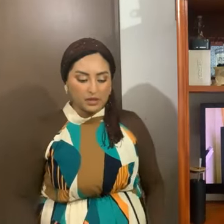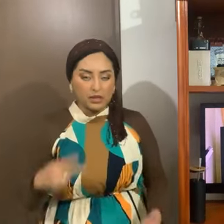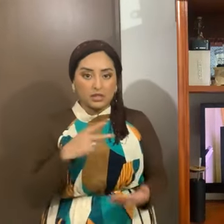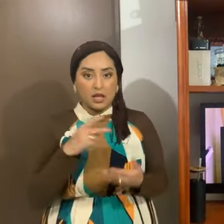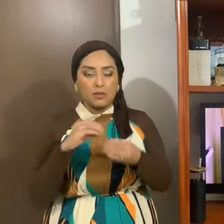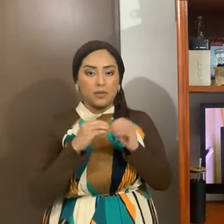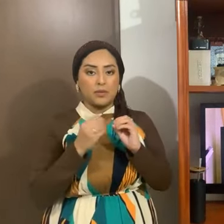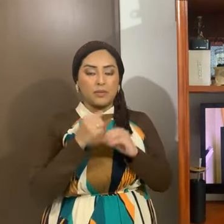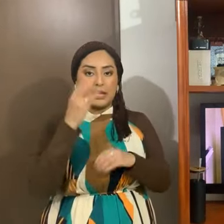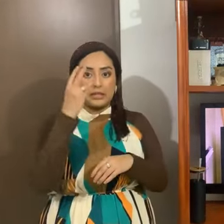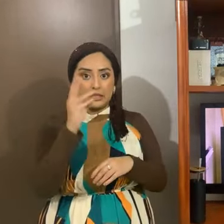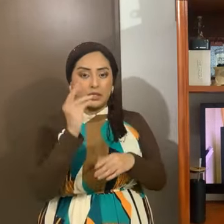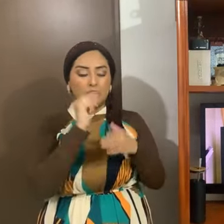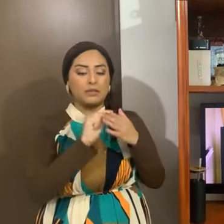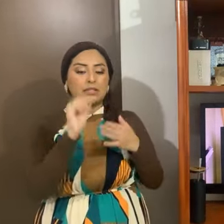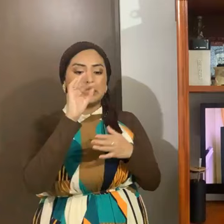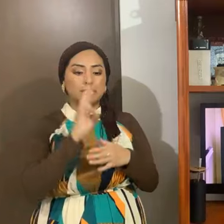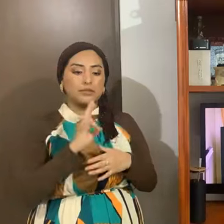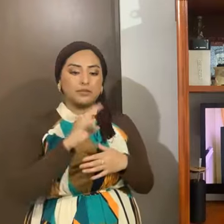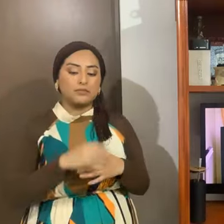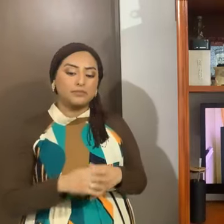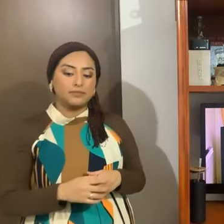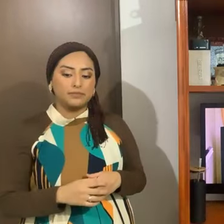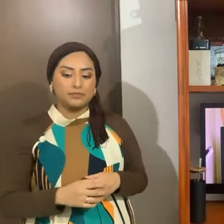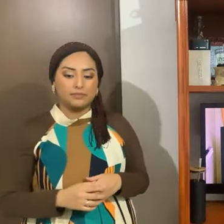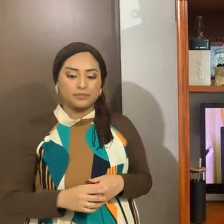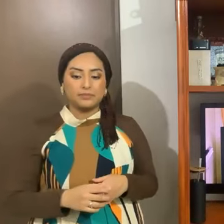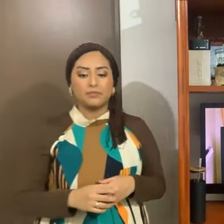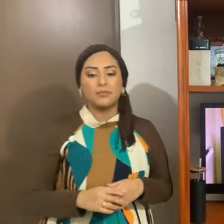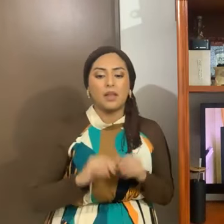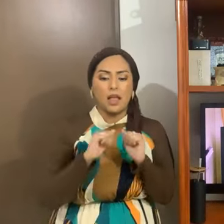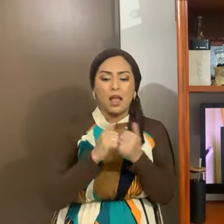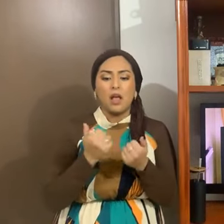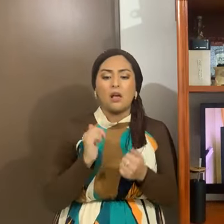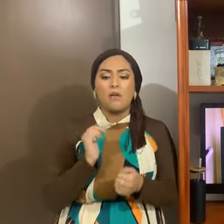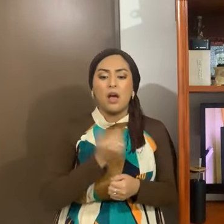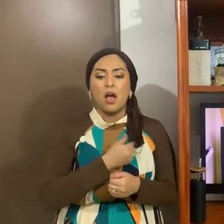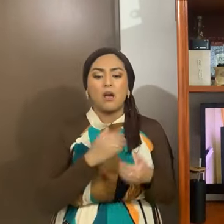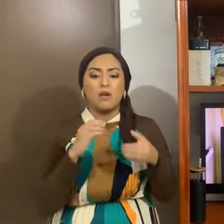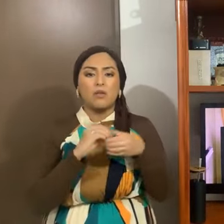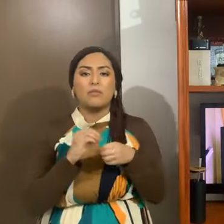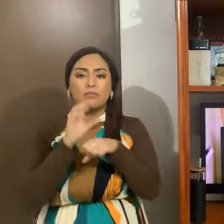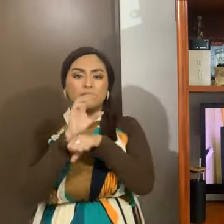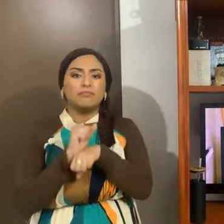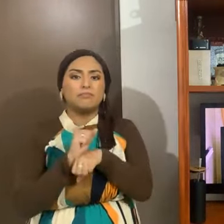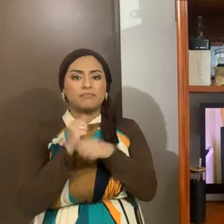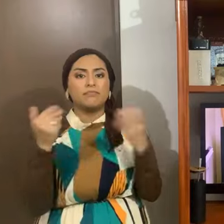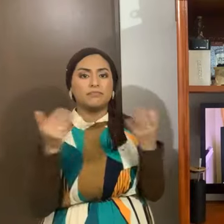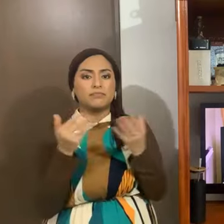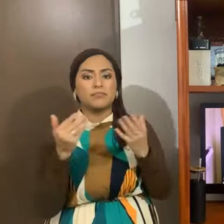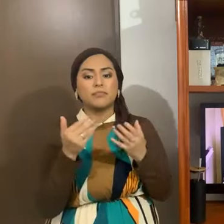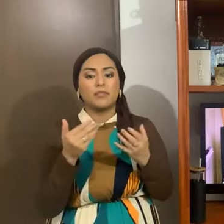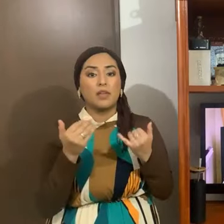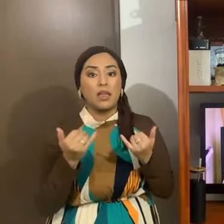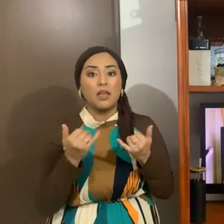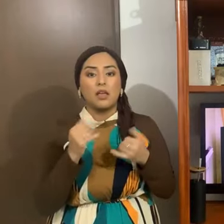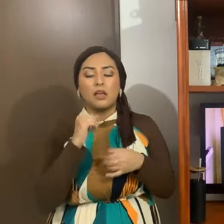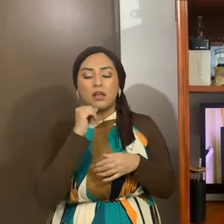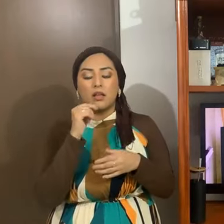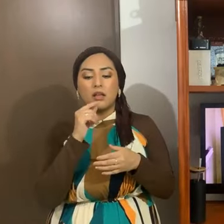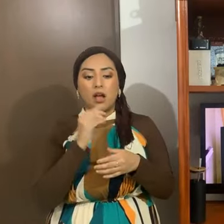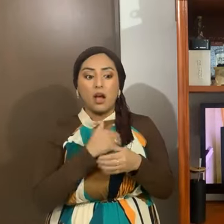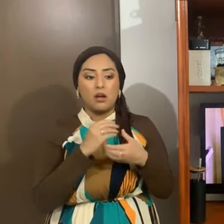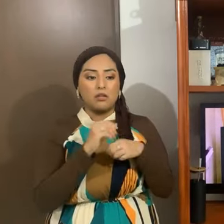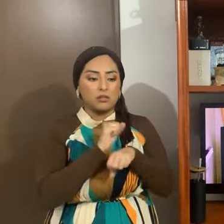Salmo 16 en el verso 7. ¿Cómo están nuestros hábitos? Repito, no vamos ahorita a lo